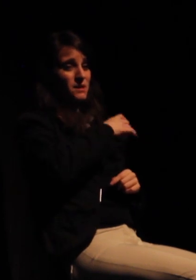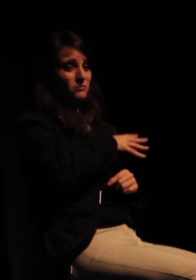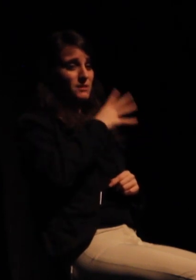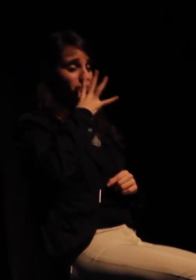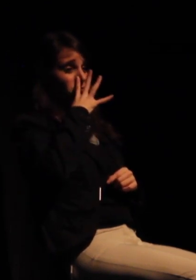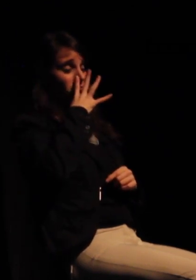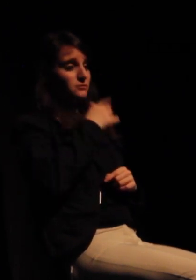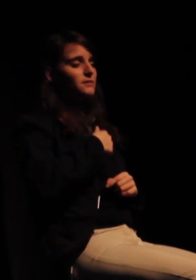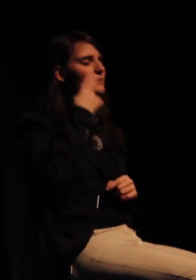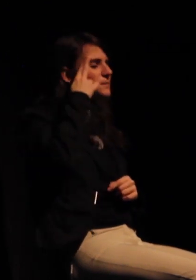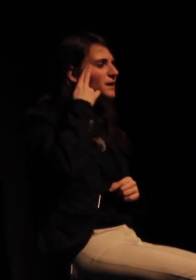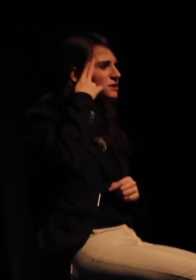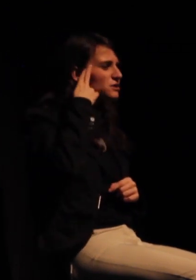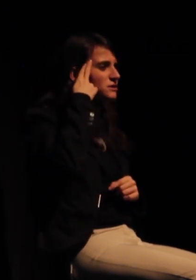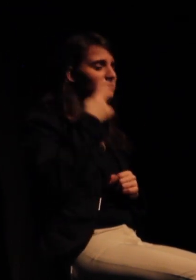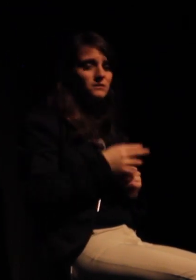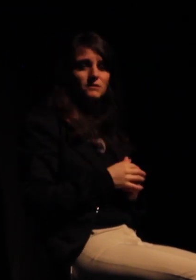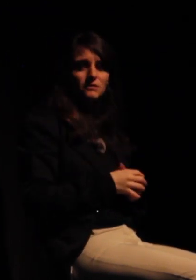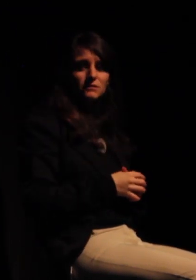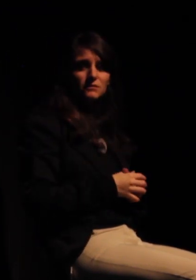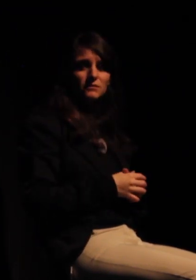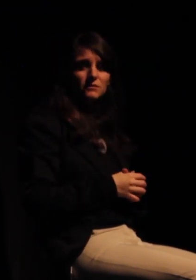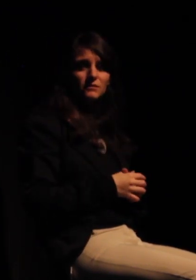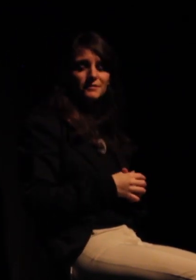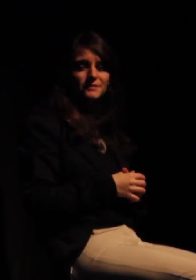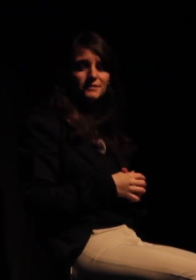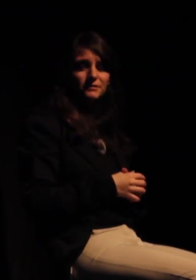Eu imagino, Afonso Borges,